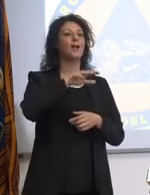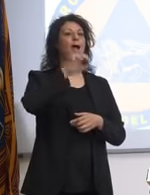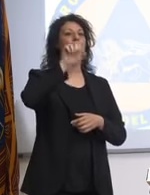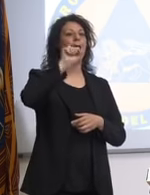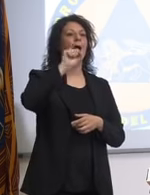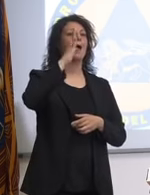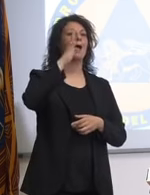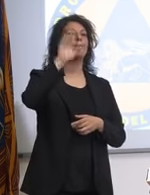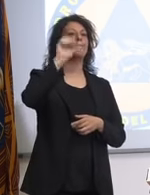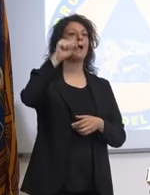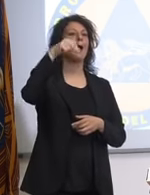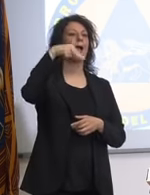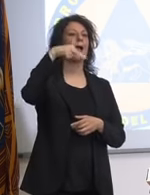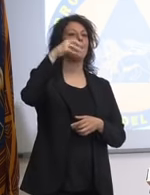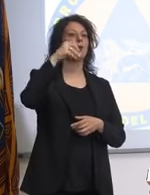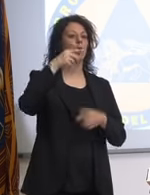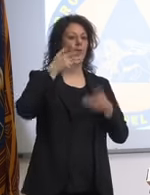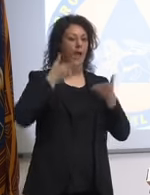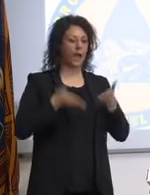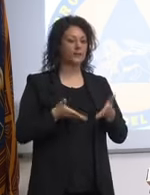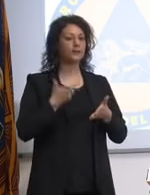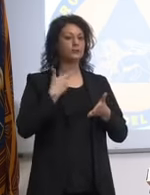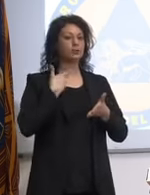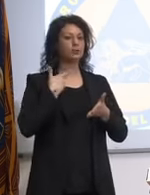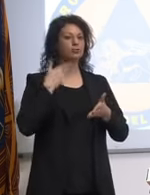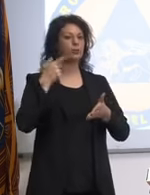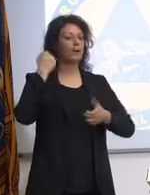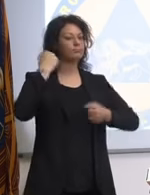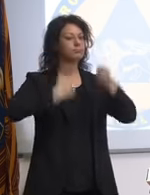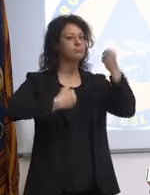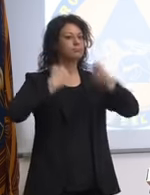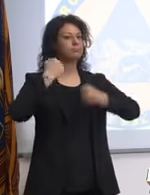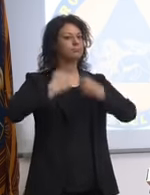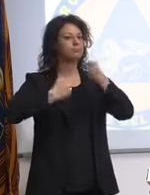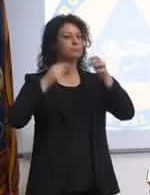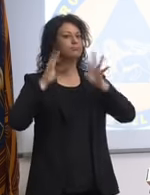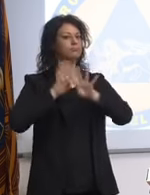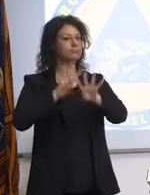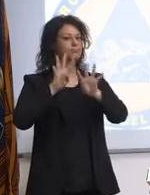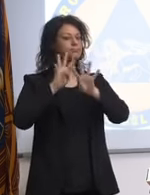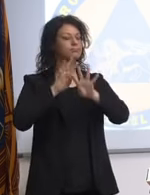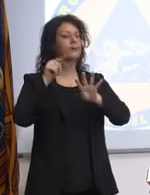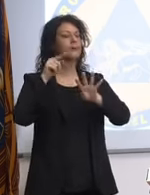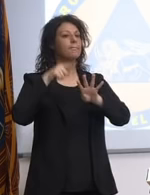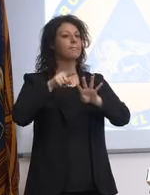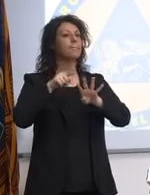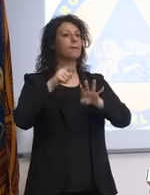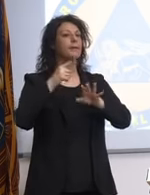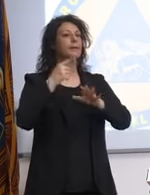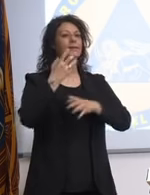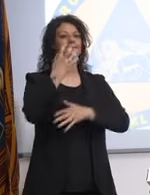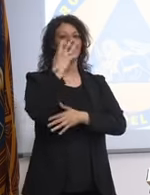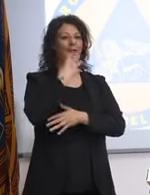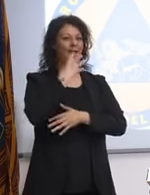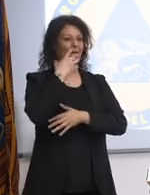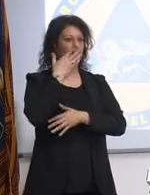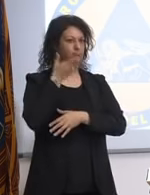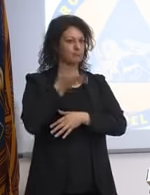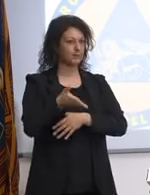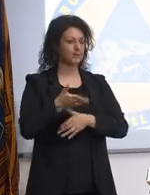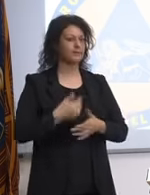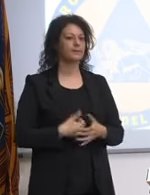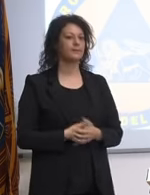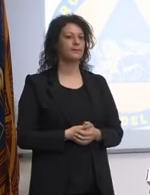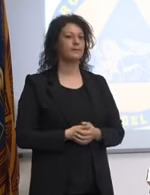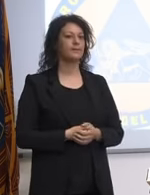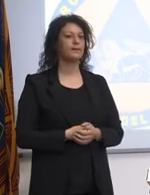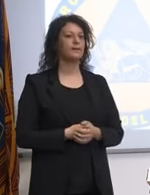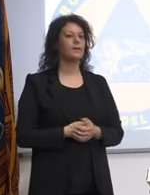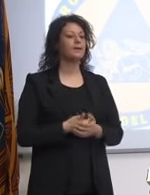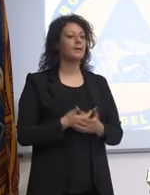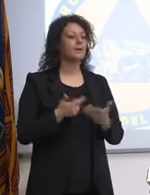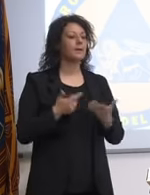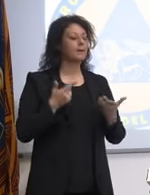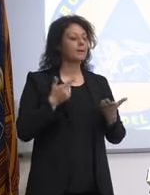proprio degli operatori del settore. Non è in sé per sé la questione delle vasche termali, perché